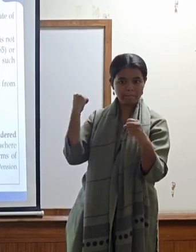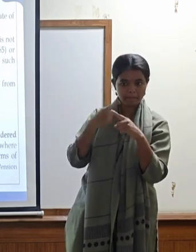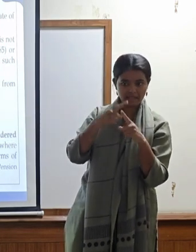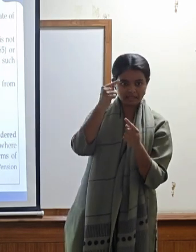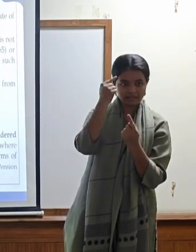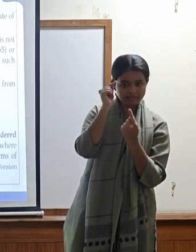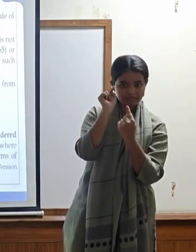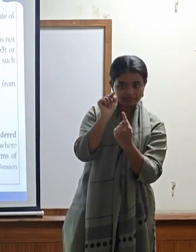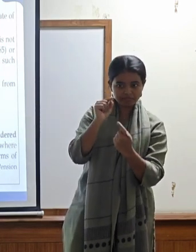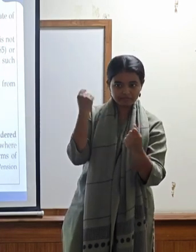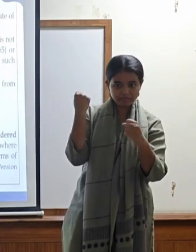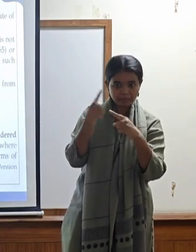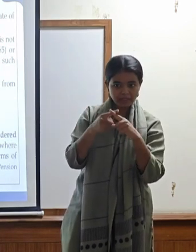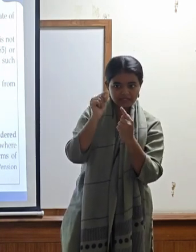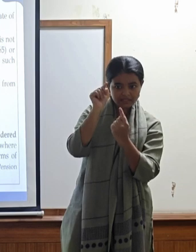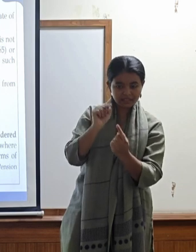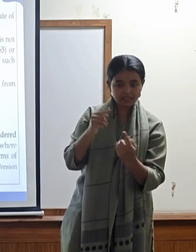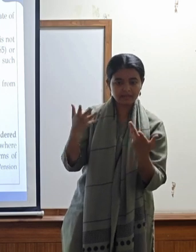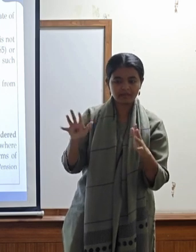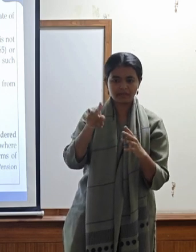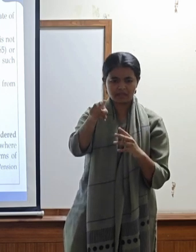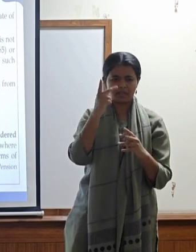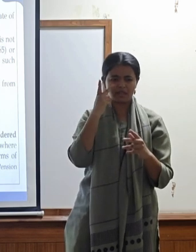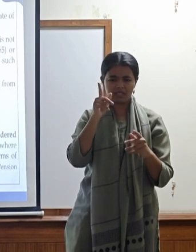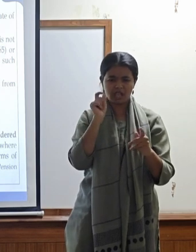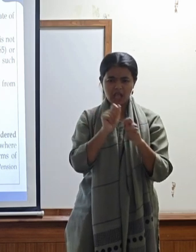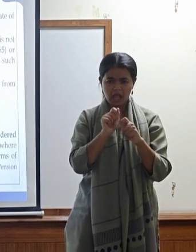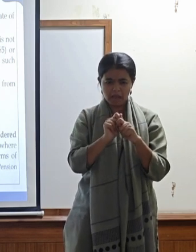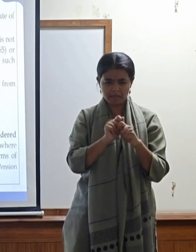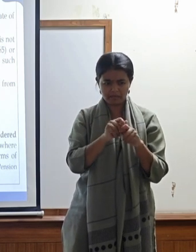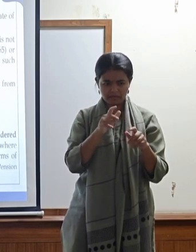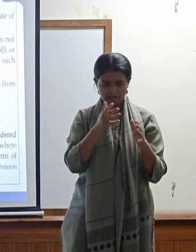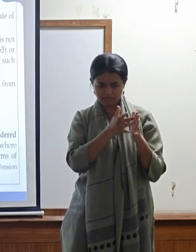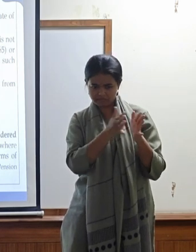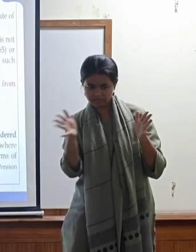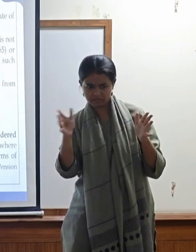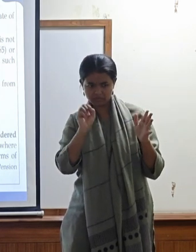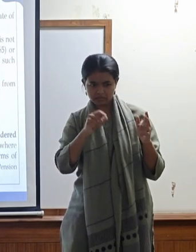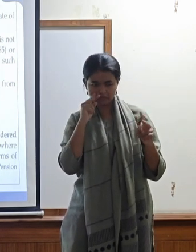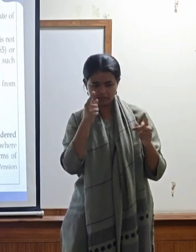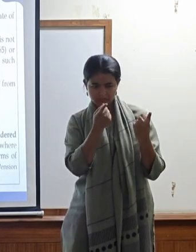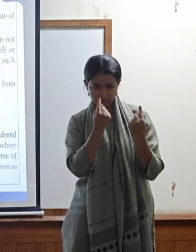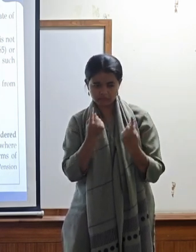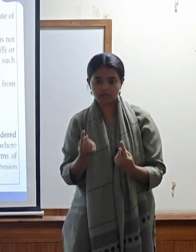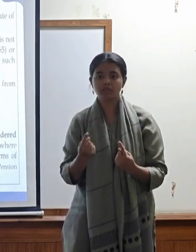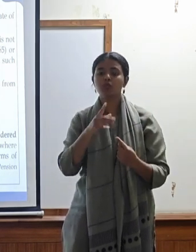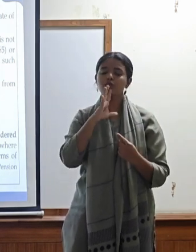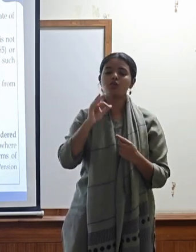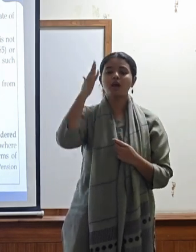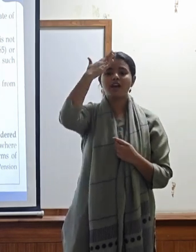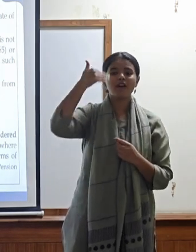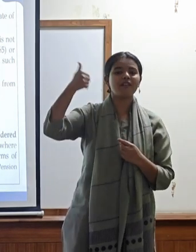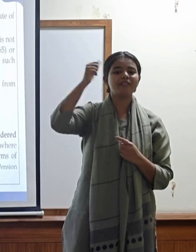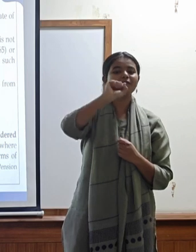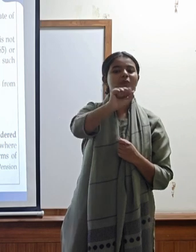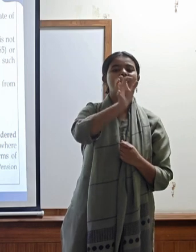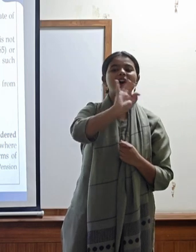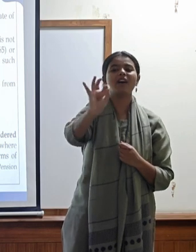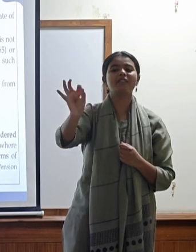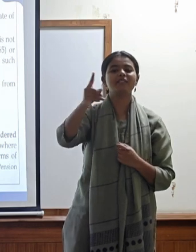किन के बेसिस पे आपकी क्वालिफाइंग सर्विस डिसाइड होगी, अकॉर्डिंगली आपका हेड ऑफ ऑफिस डिसाइड करके देगा कितने सालों की सर्विस है, उन्हें